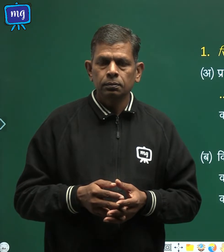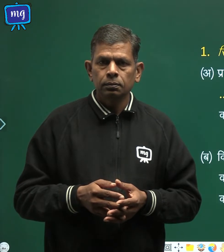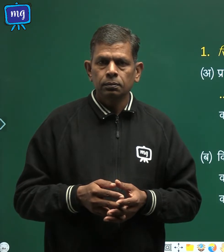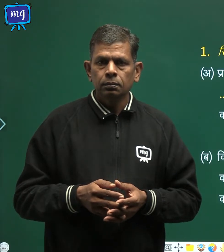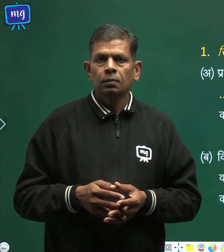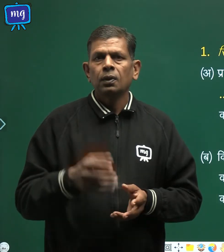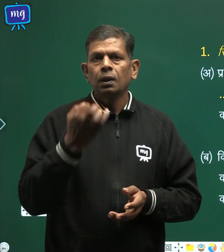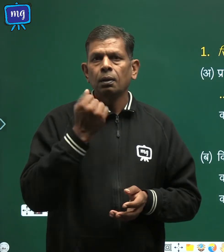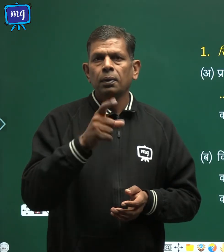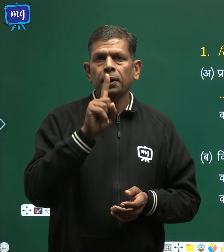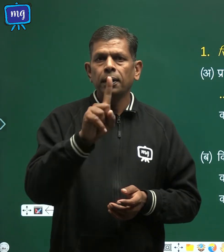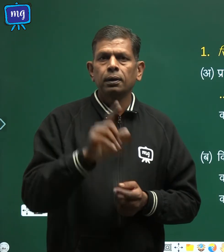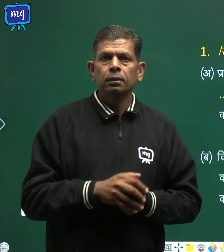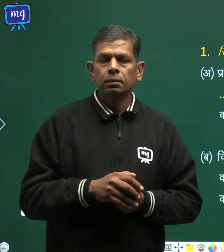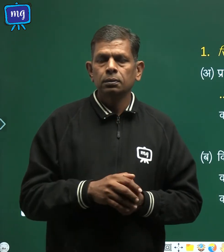नंबर 1,